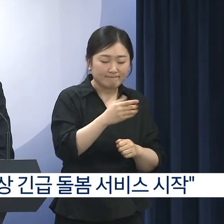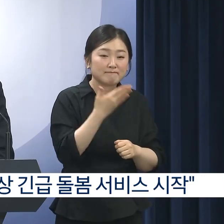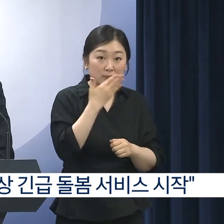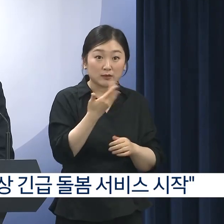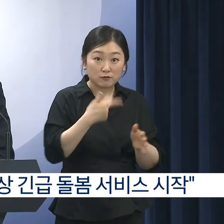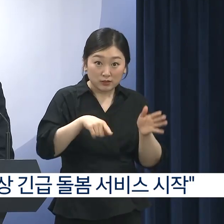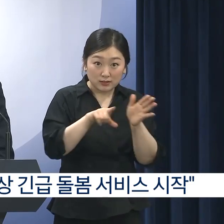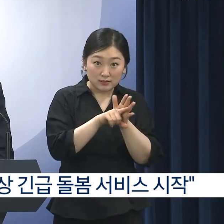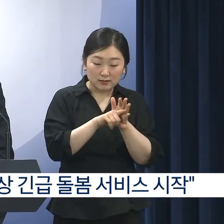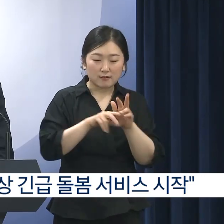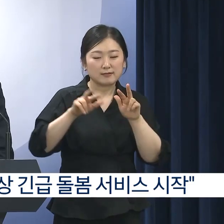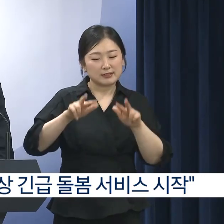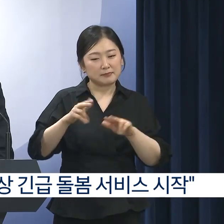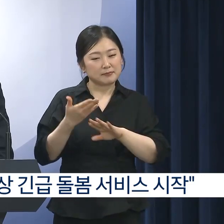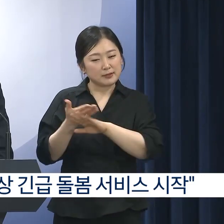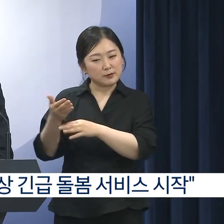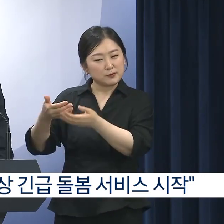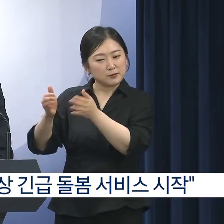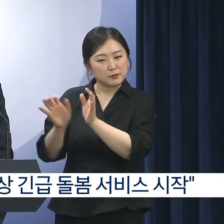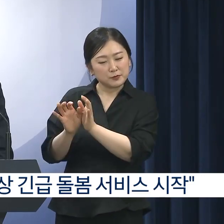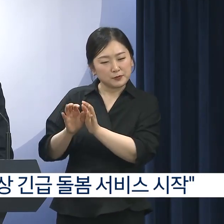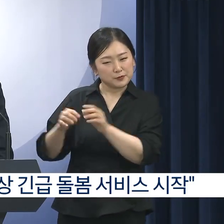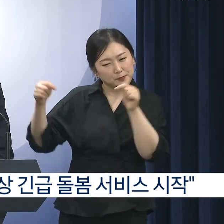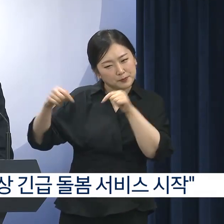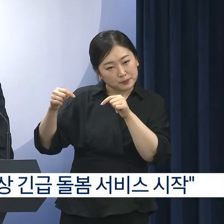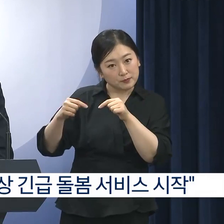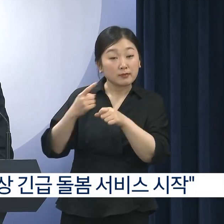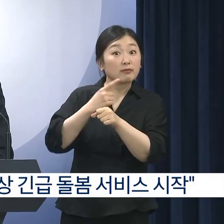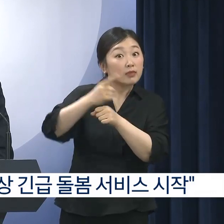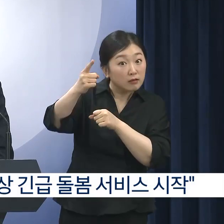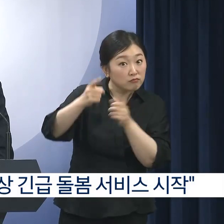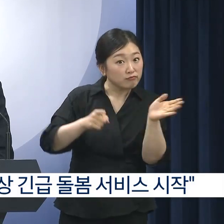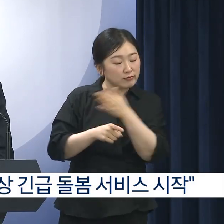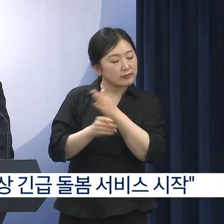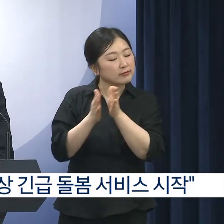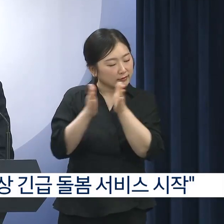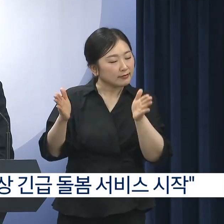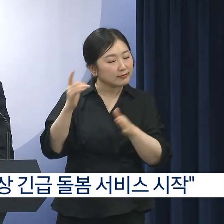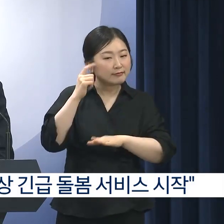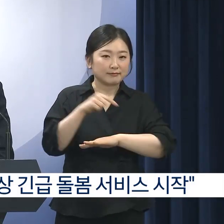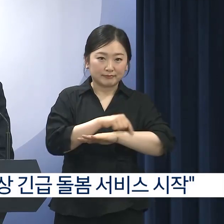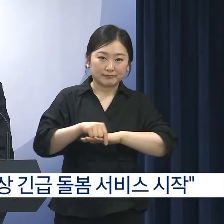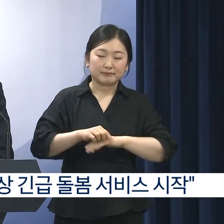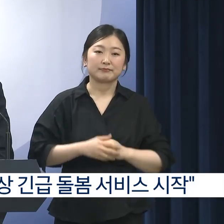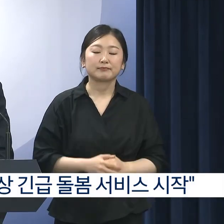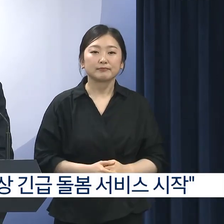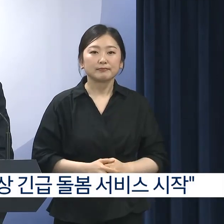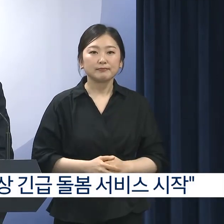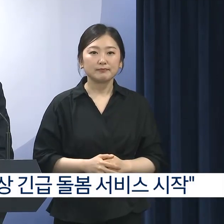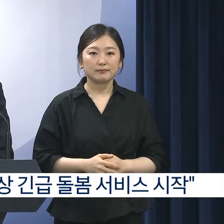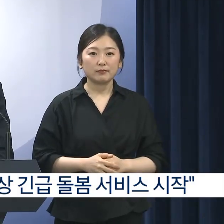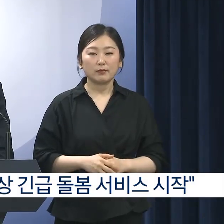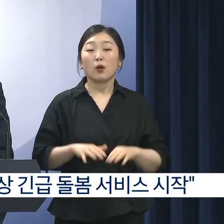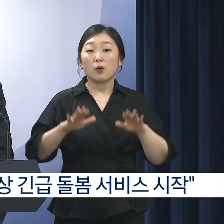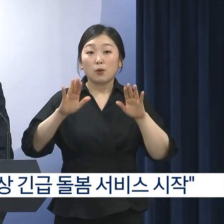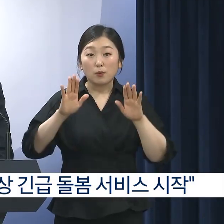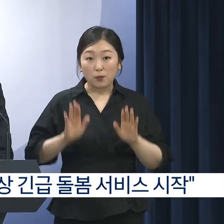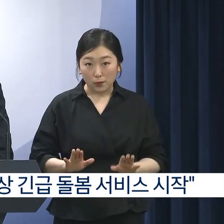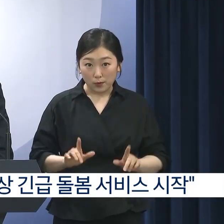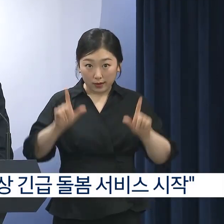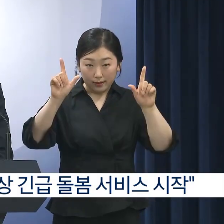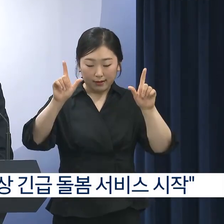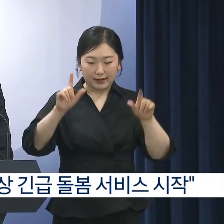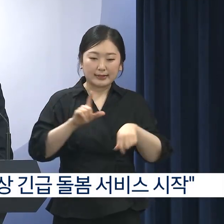지금 협의 중에 있습니다. 내년부터 사업을 시행토록 하겠습니다. 그 올해부터 저희가 그